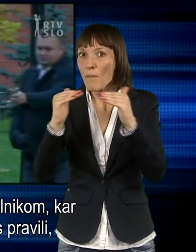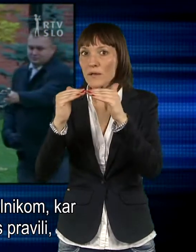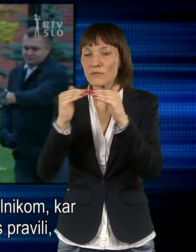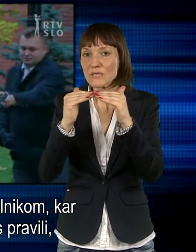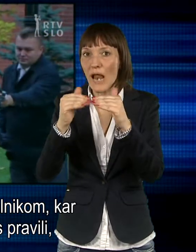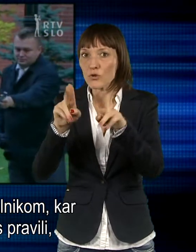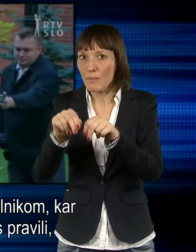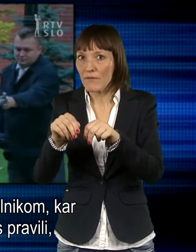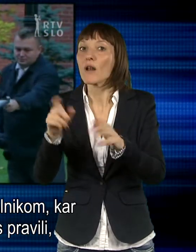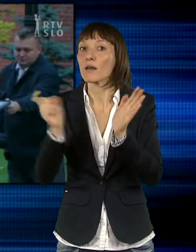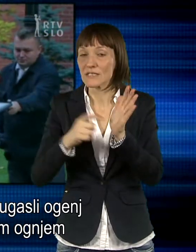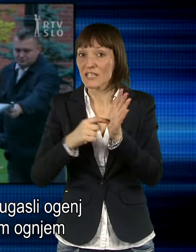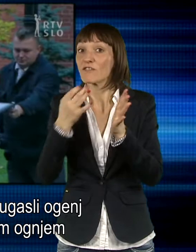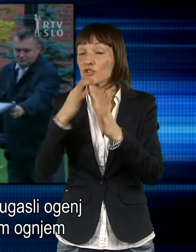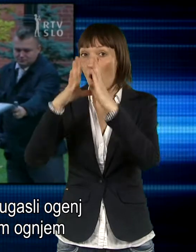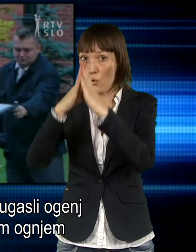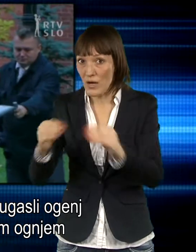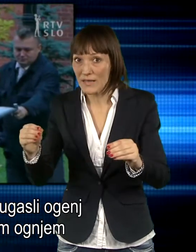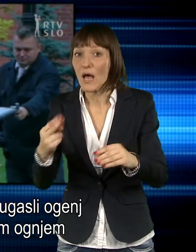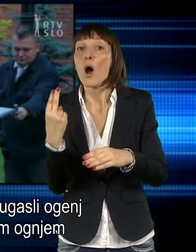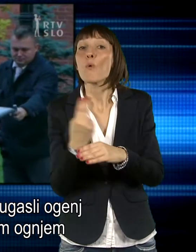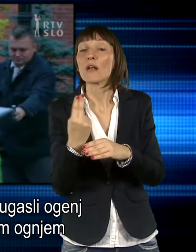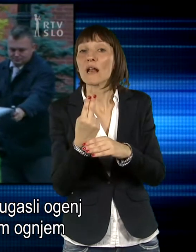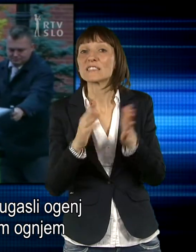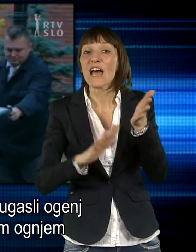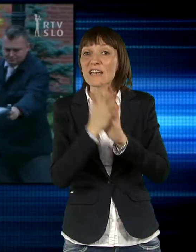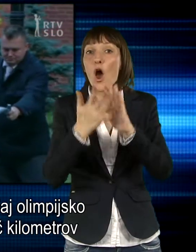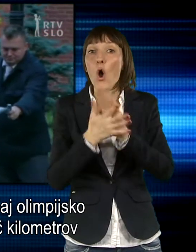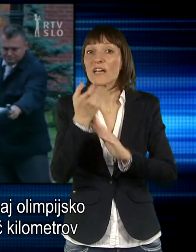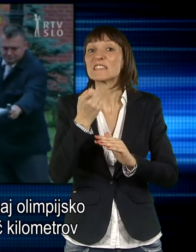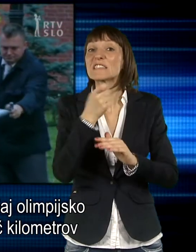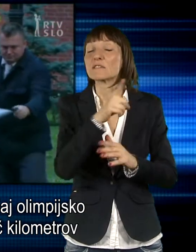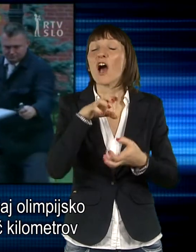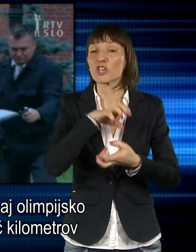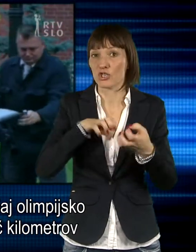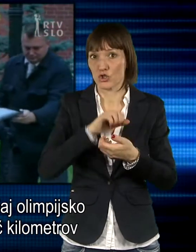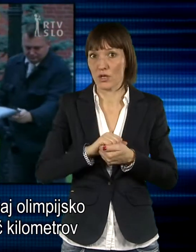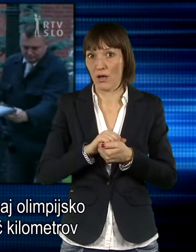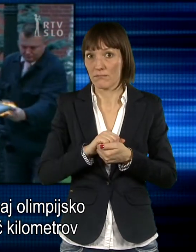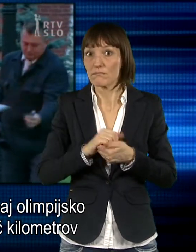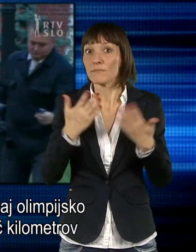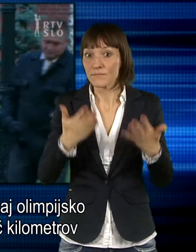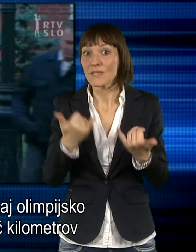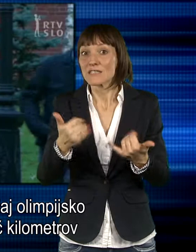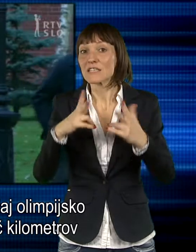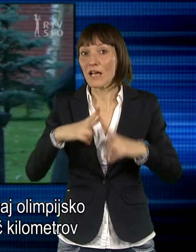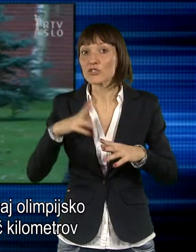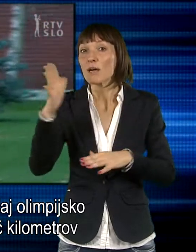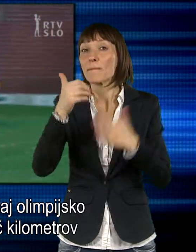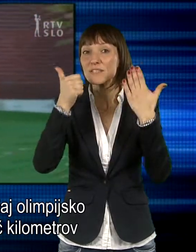v skladu s pravili, ki zahtevajo, da se ugasli ogenj prižge z rezervnim ognjem iz antične Grčije. Zdaj olimpijsko baklo